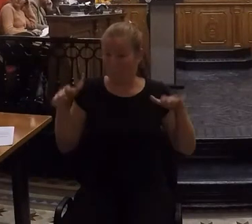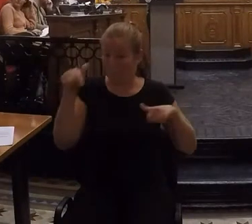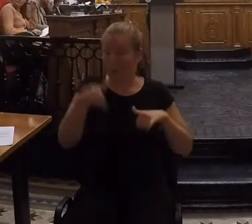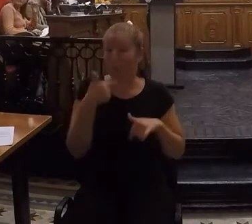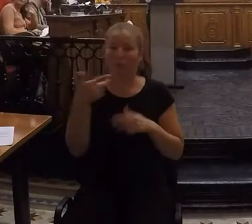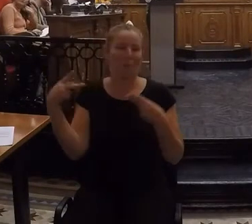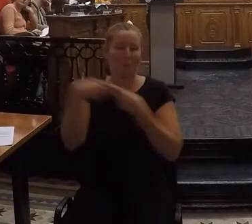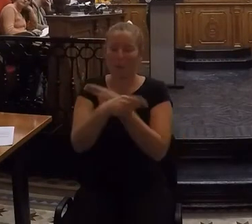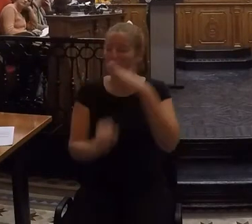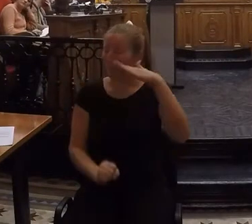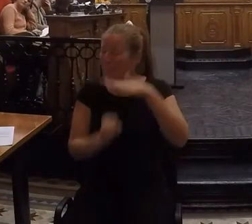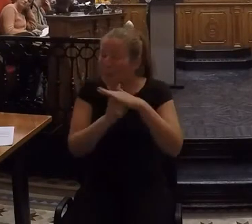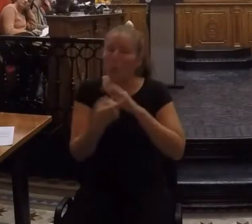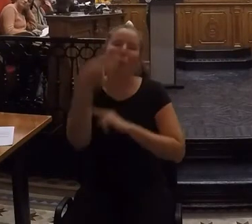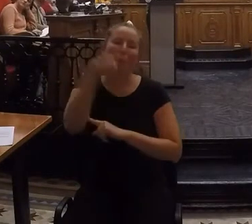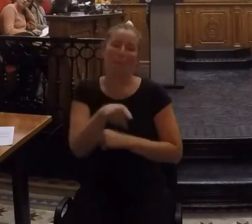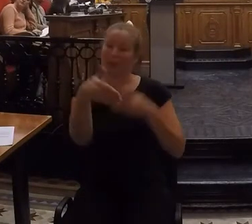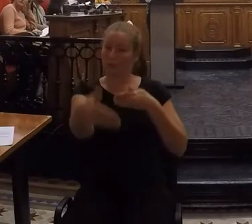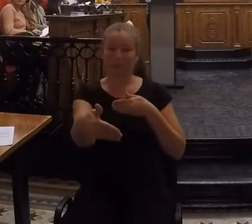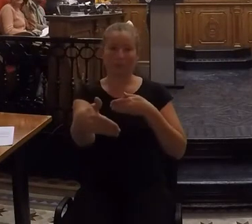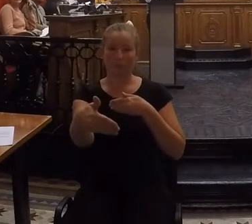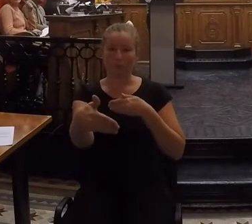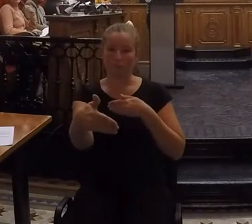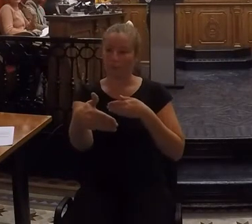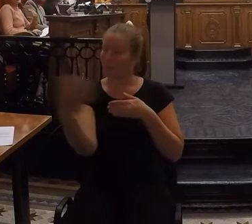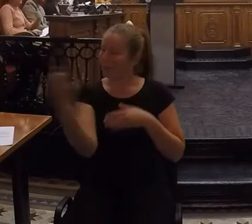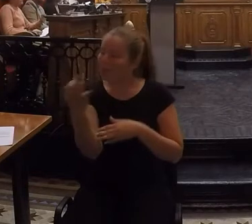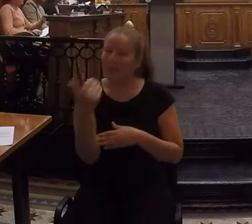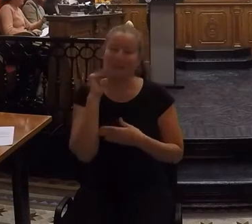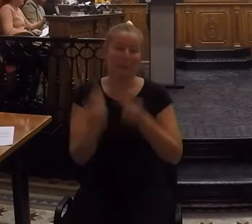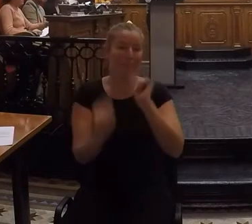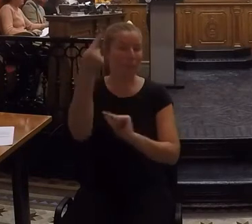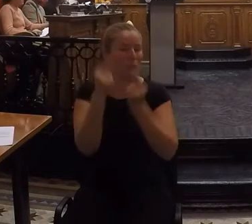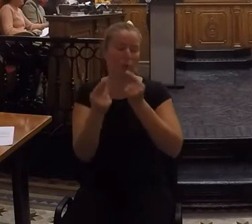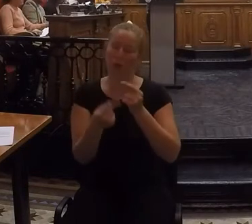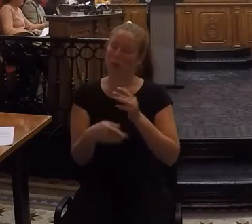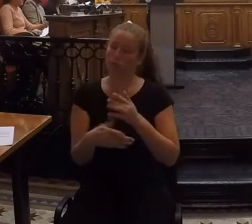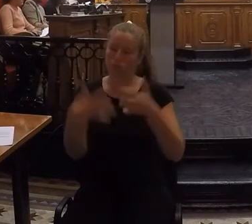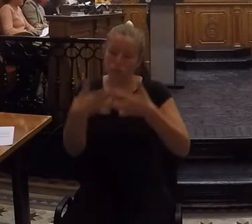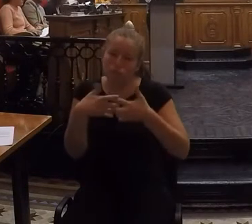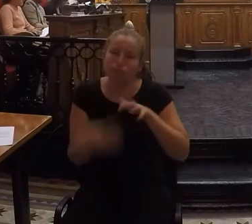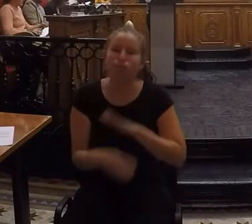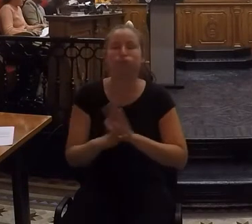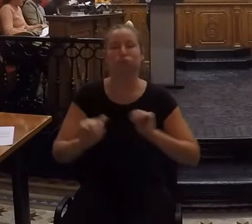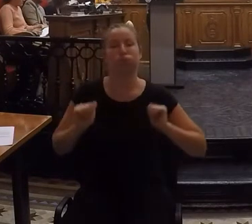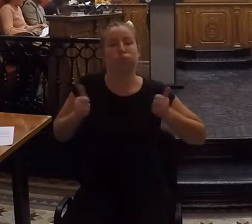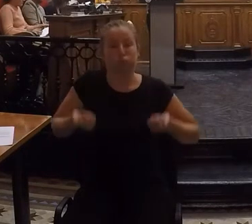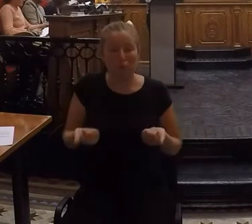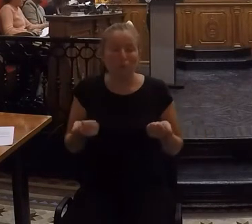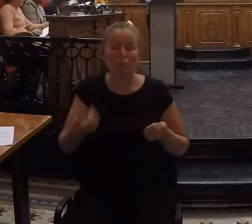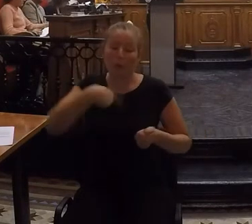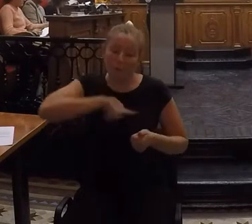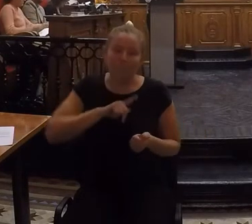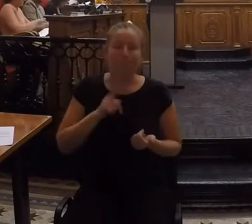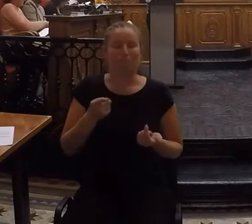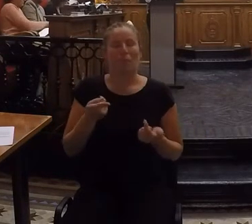máximo de un mes para que se produzca la entrada en vigor del presupuesto. Hemos querido, no obstante, que dicha aprobación